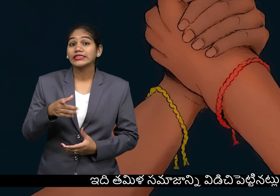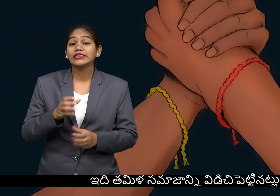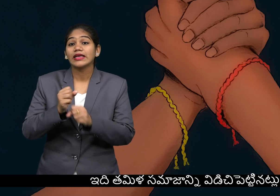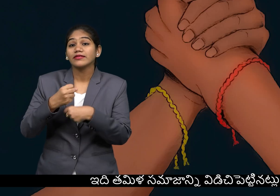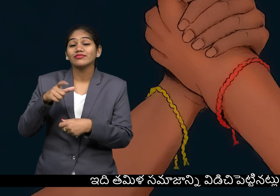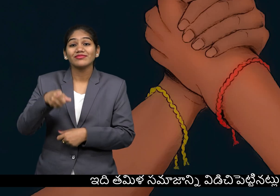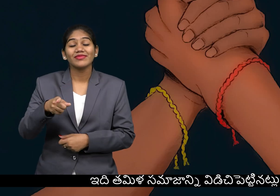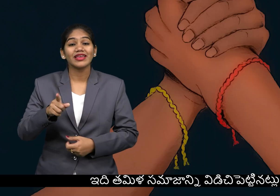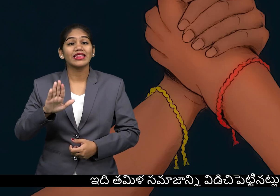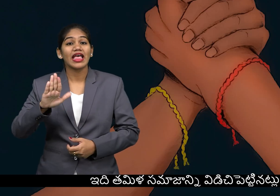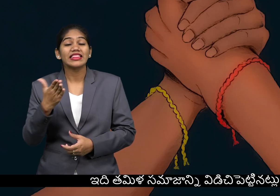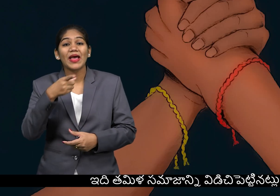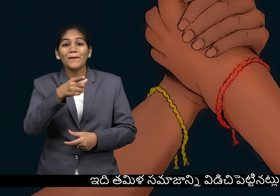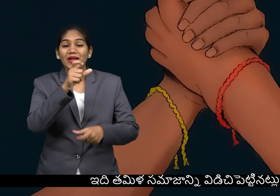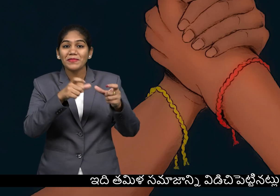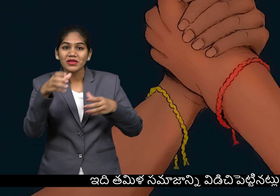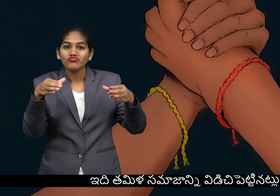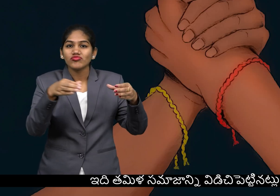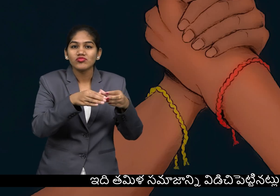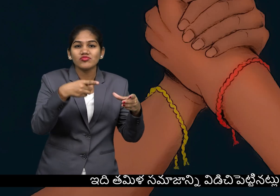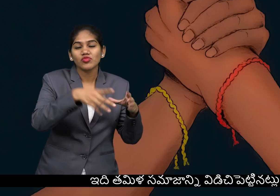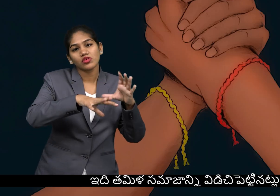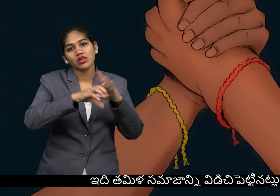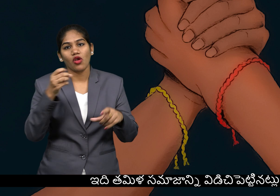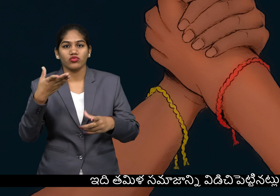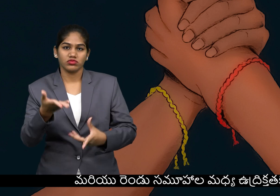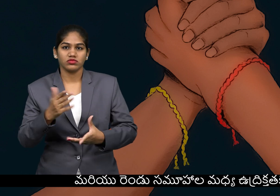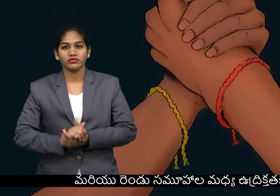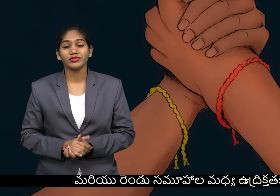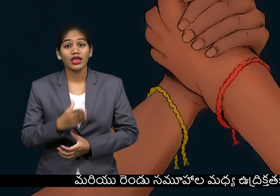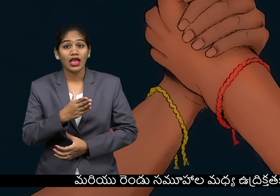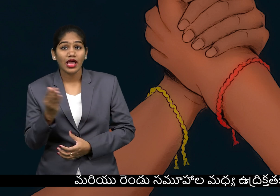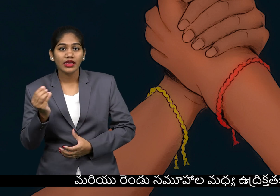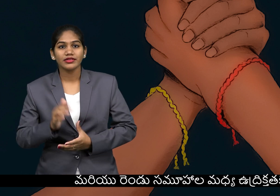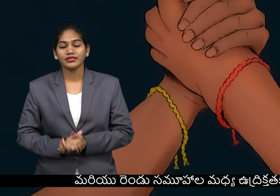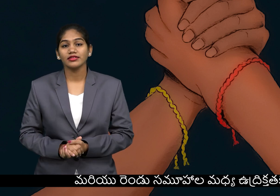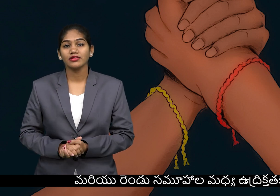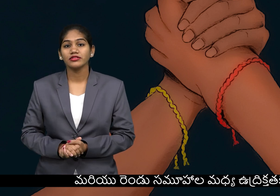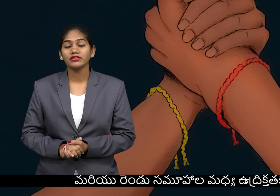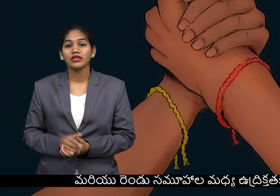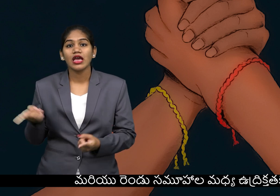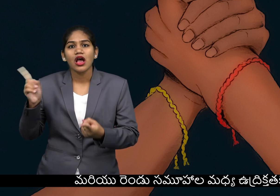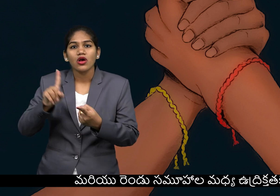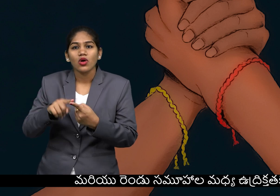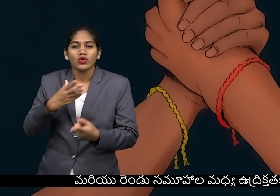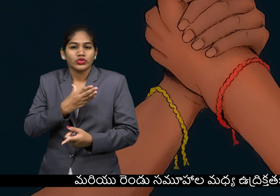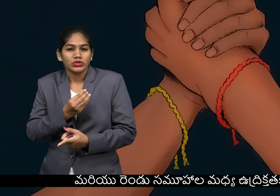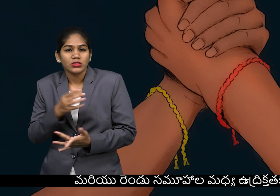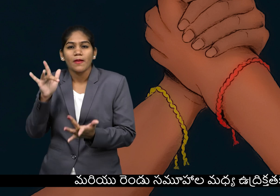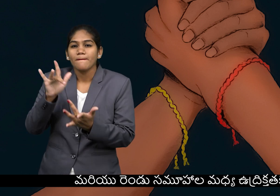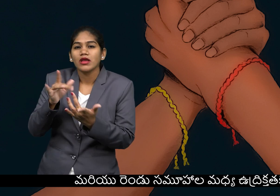ఇది తమిళ సమాజాన్ని విడిచిపెట్టినట్లు భావించింది మరియు రెండు సమూహాల మధ్య